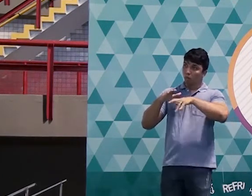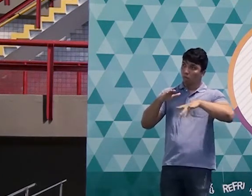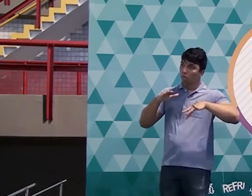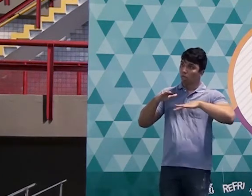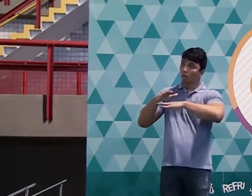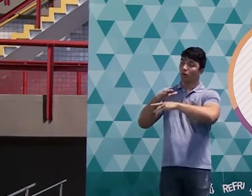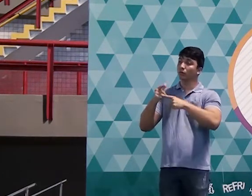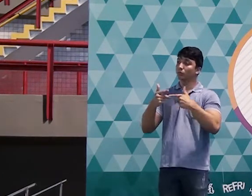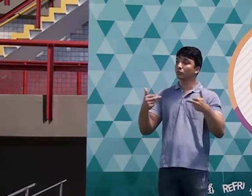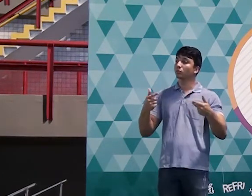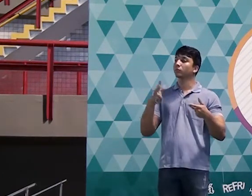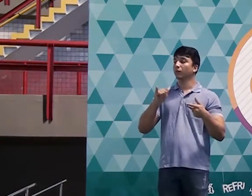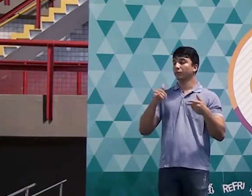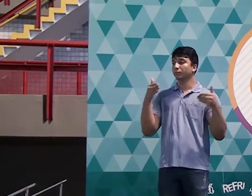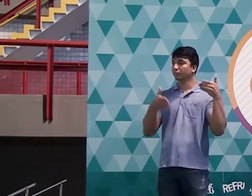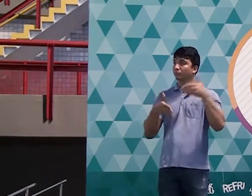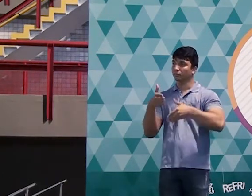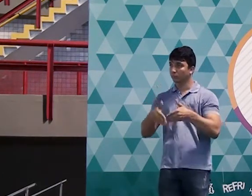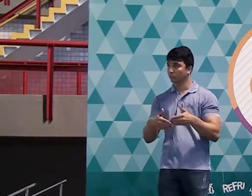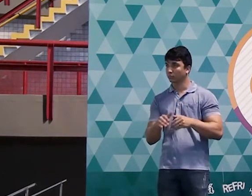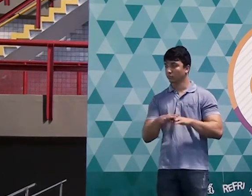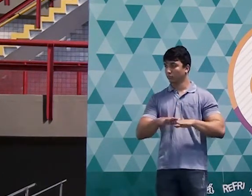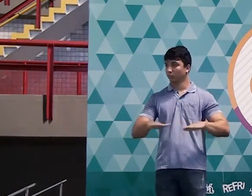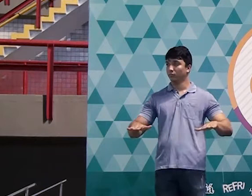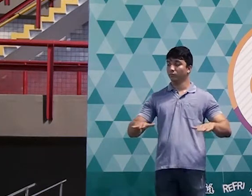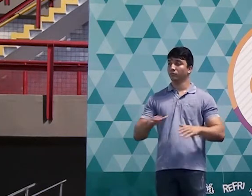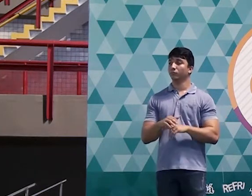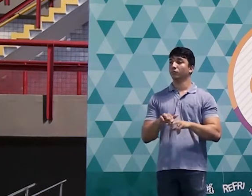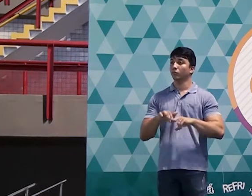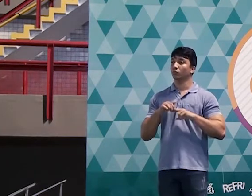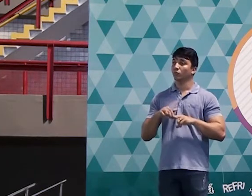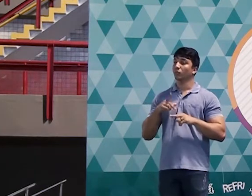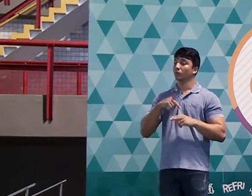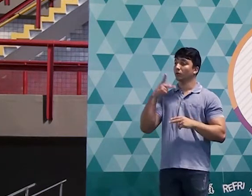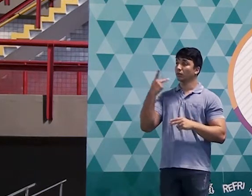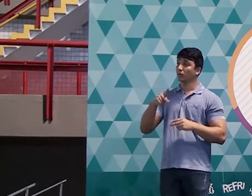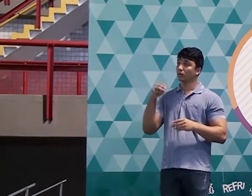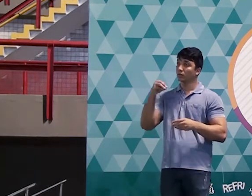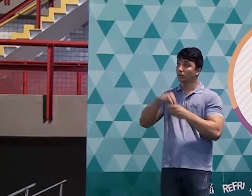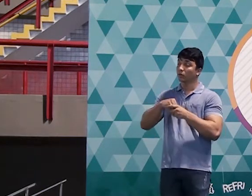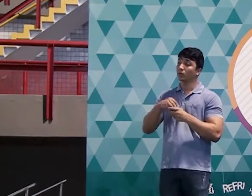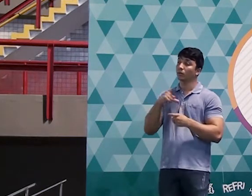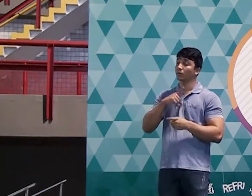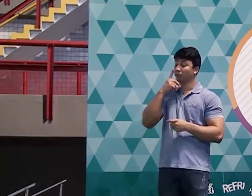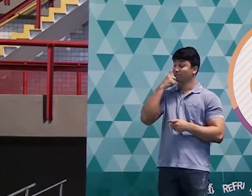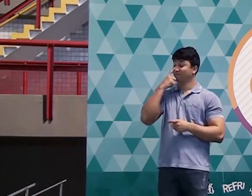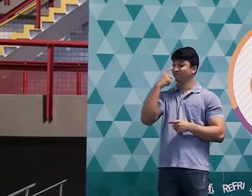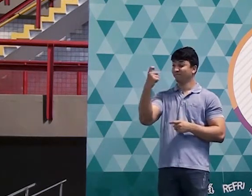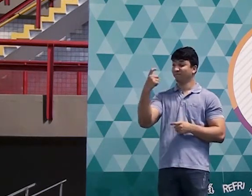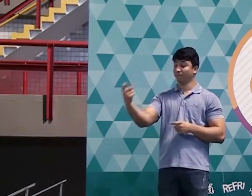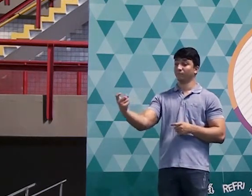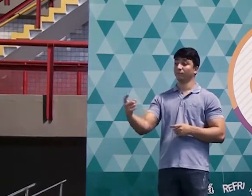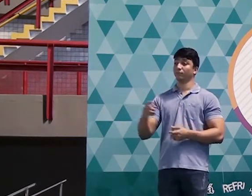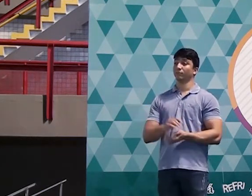da digestão vai para esse buraco. Então é um buraco podre.